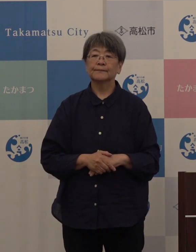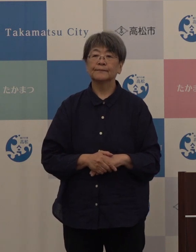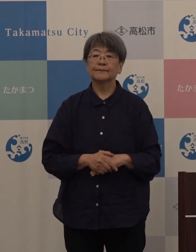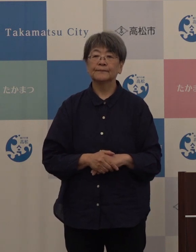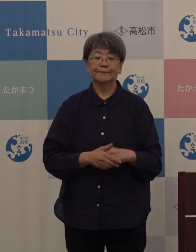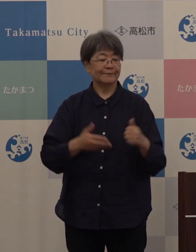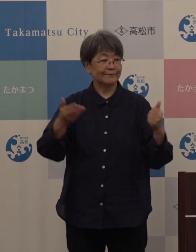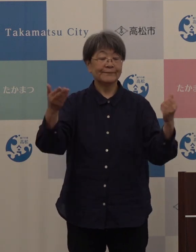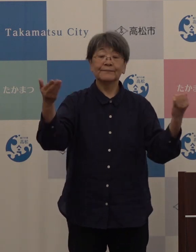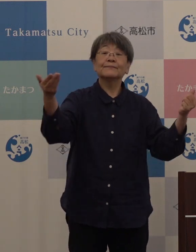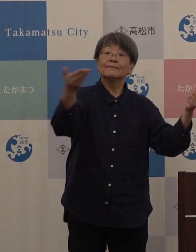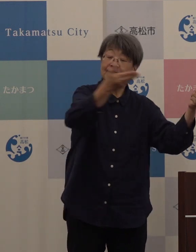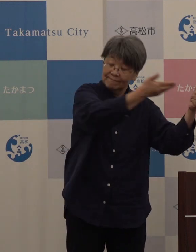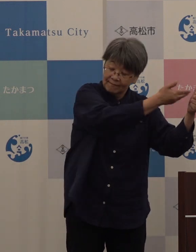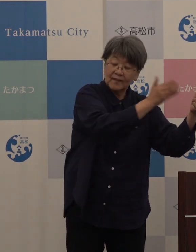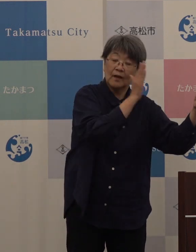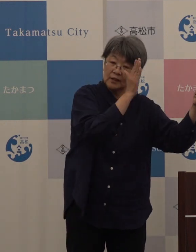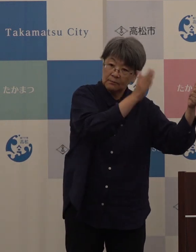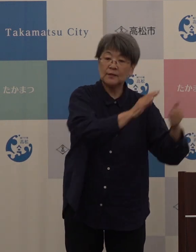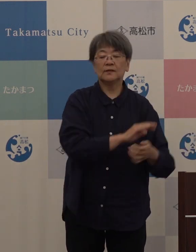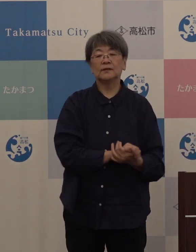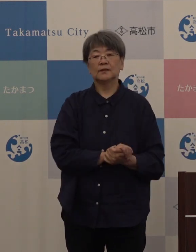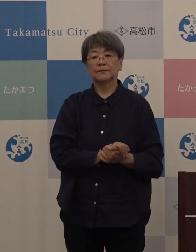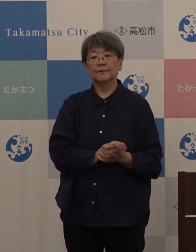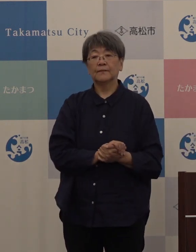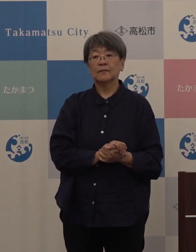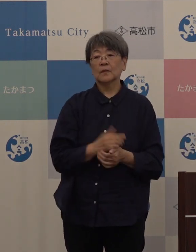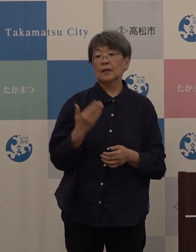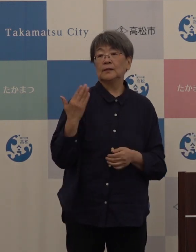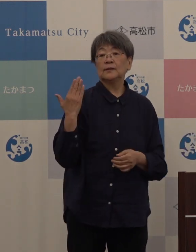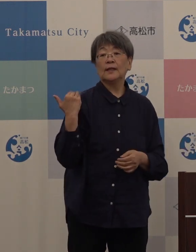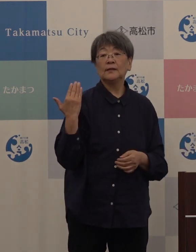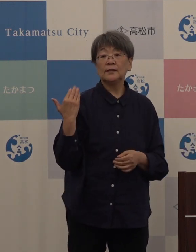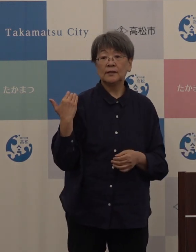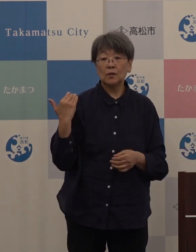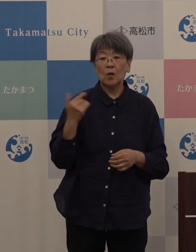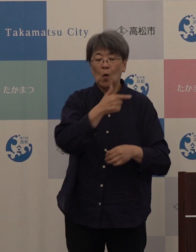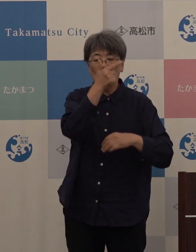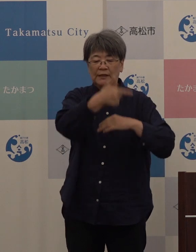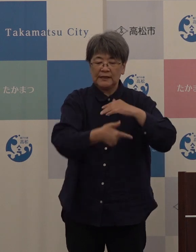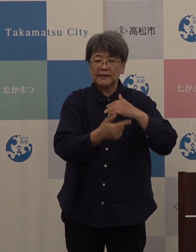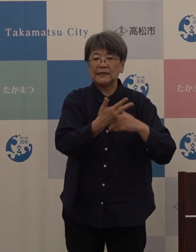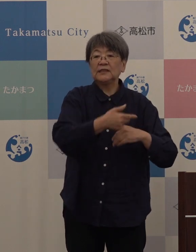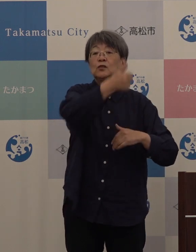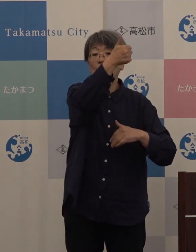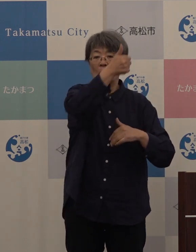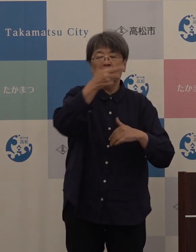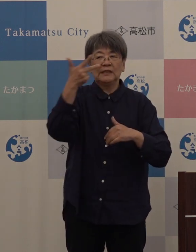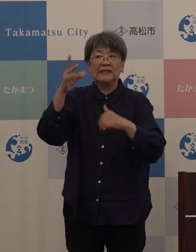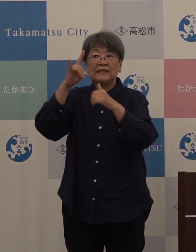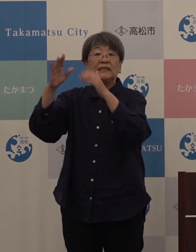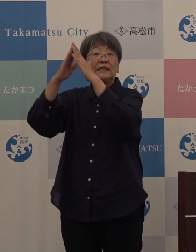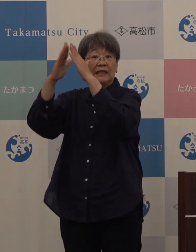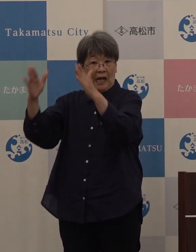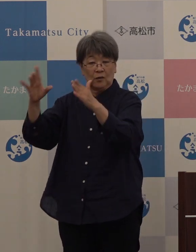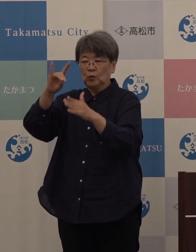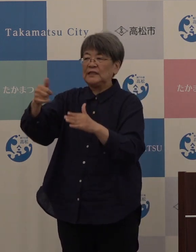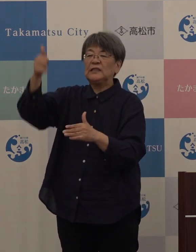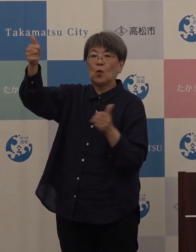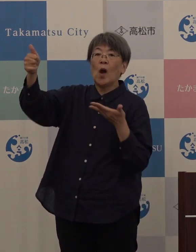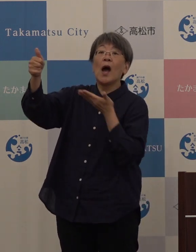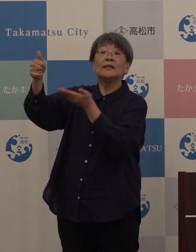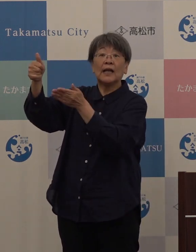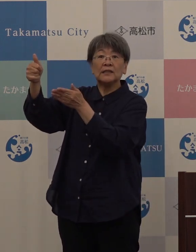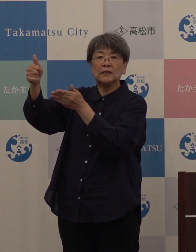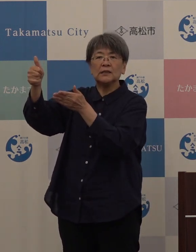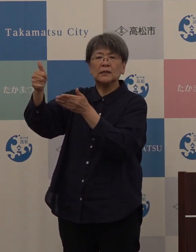読売新聞の黒川と申します。すみません、先日大西市長の方から市議会の議長宛に市議会議